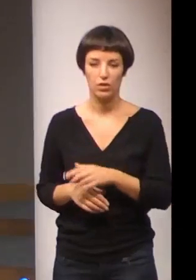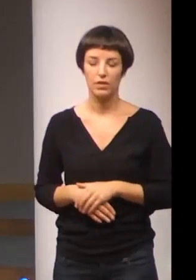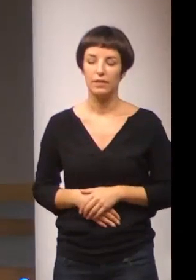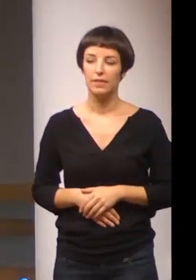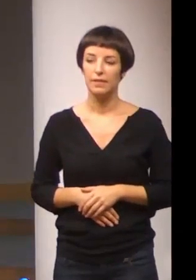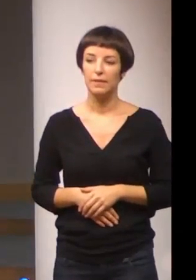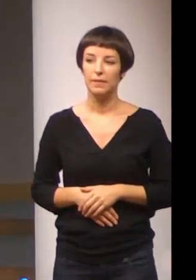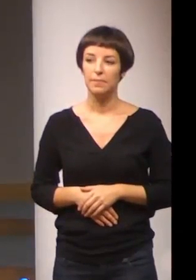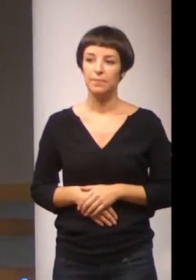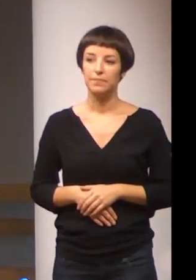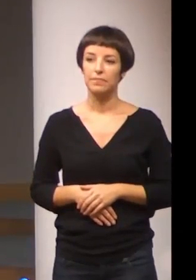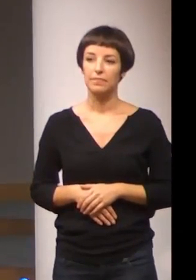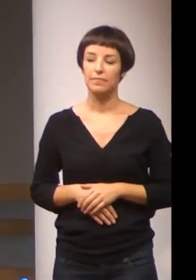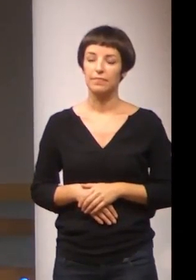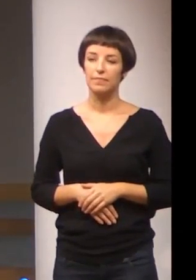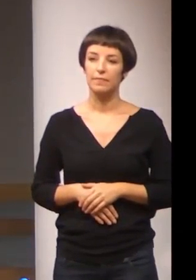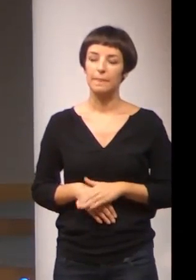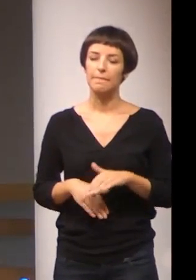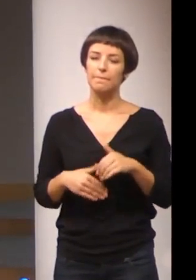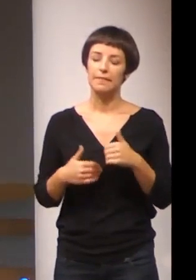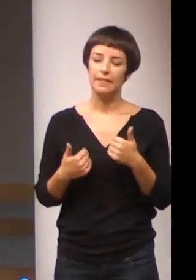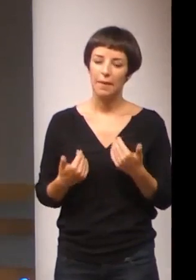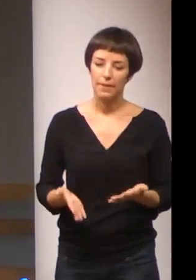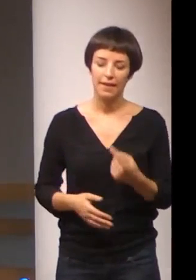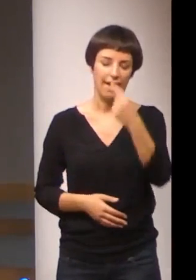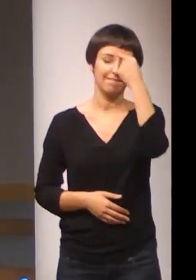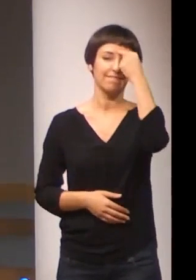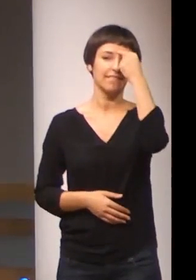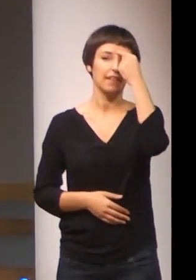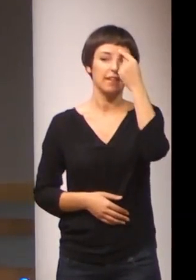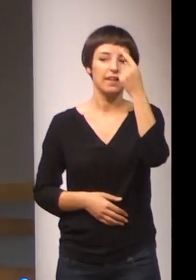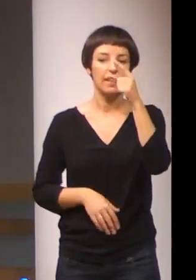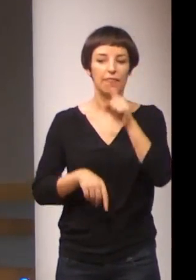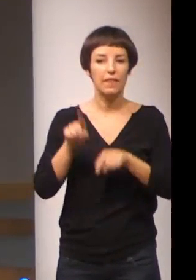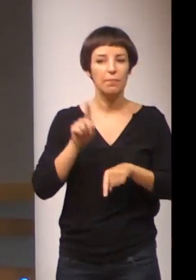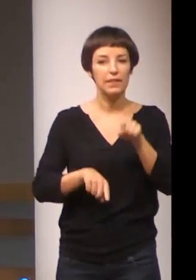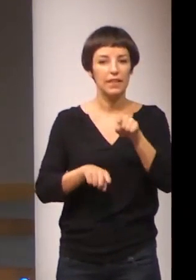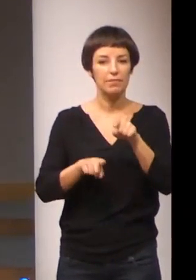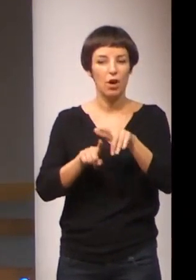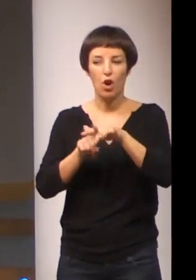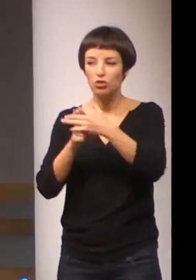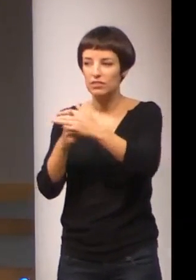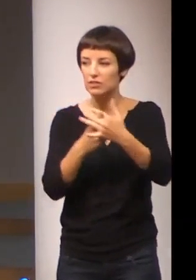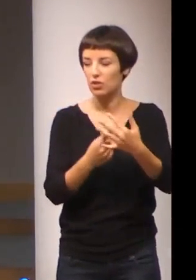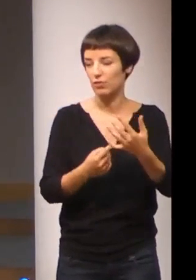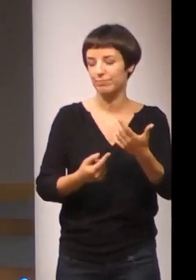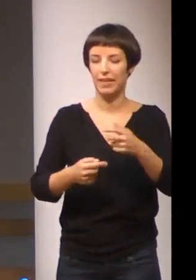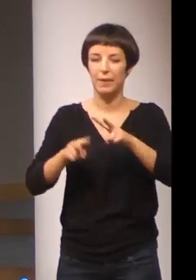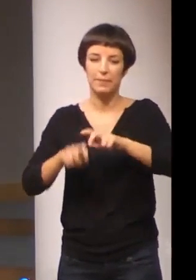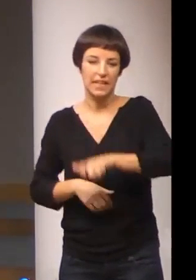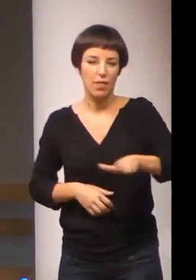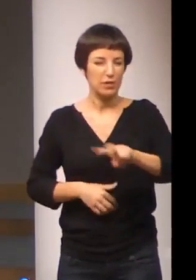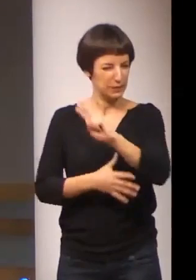Y también teniendo en cuenta el contexto que algunos teóricos y algunos investigadores del